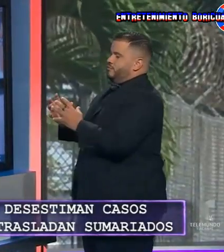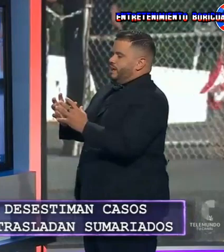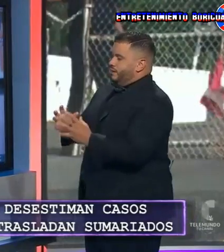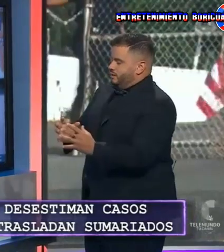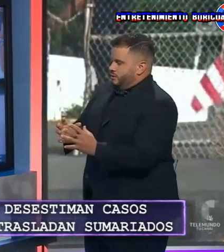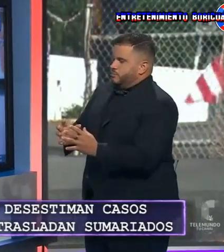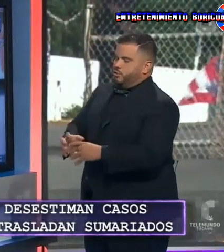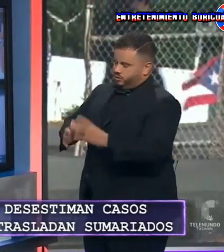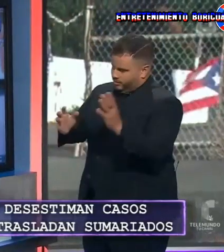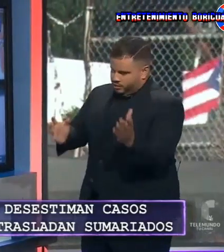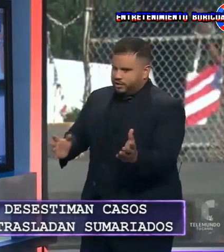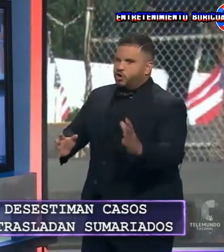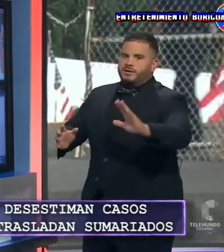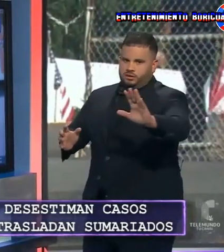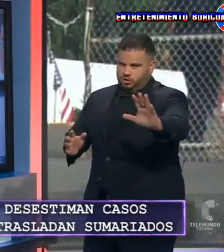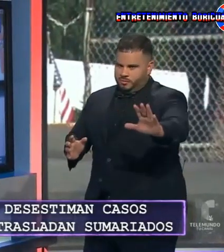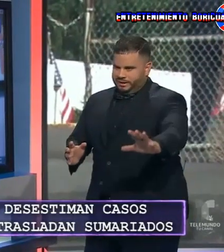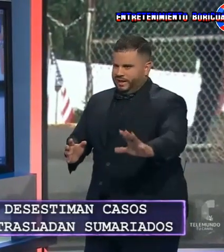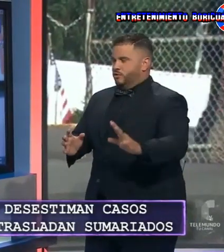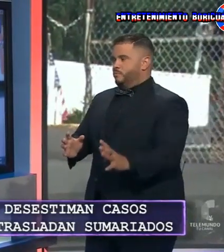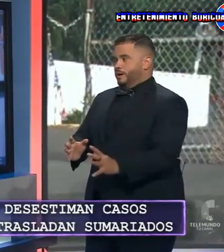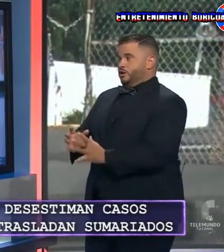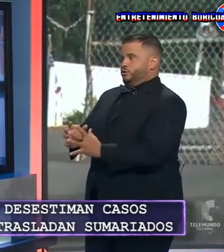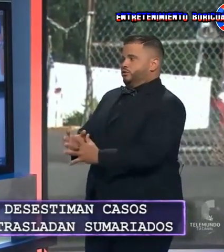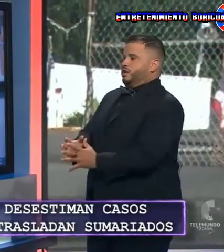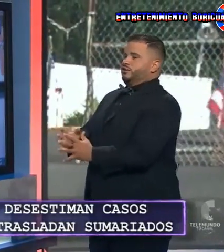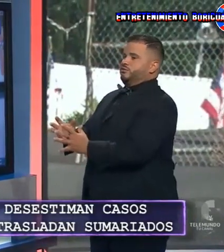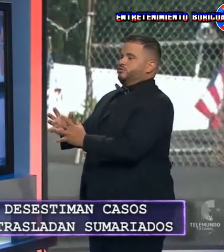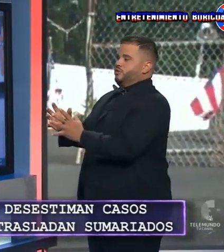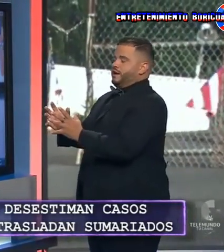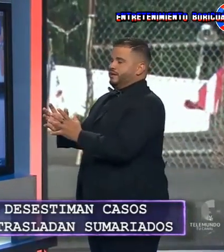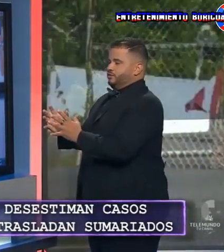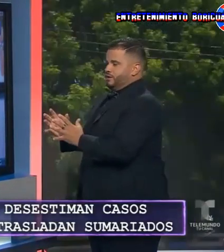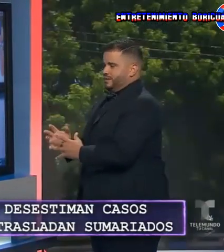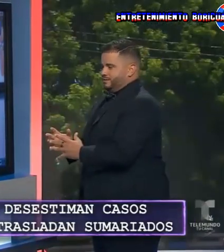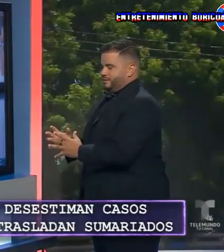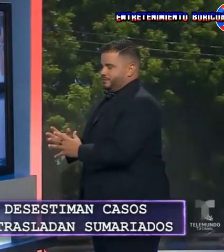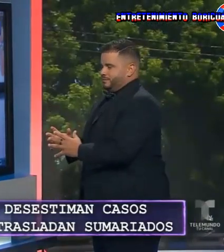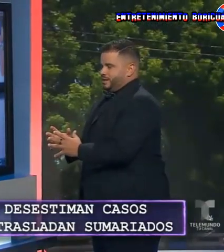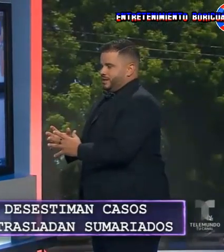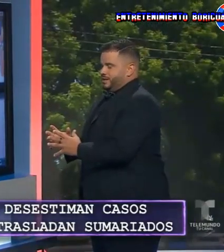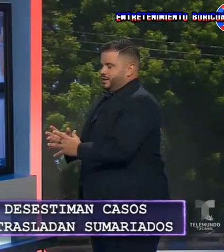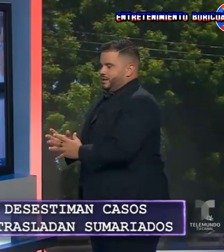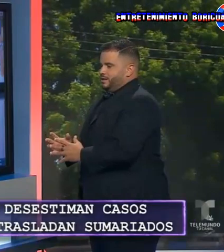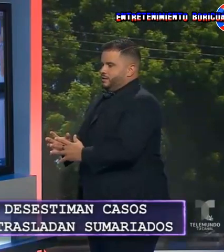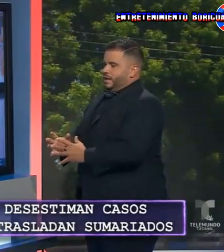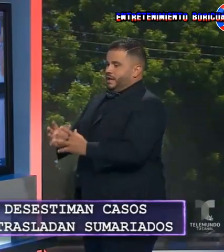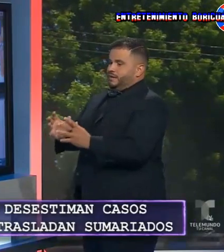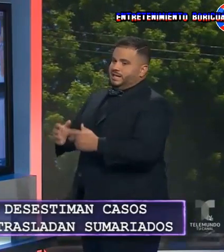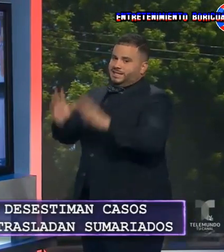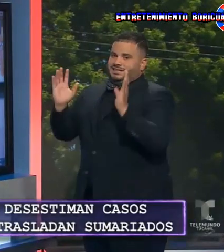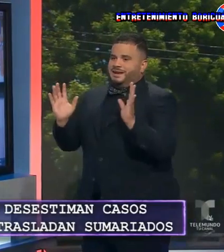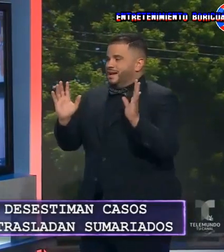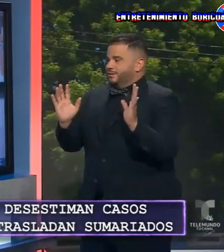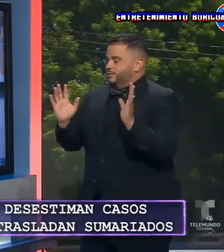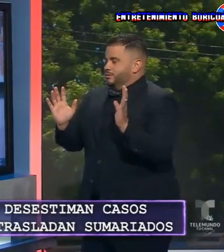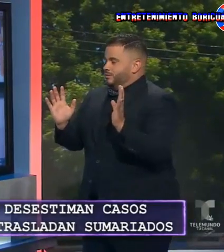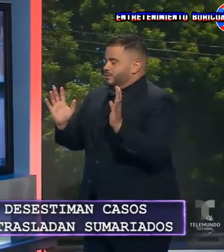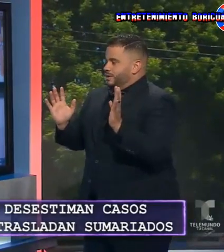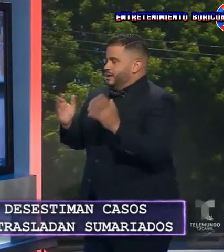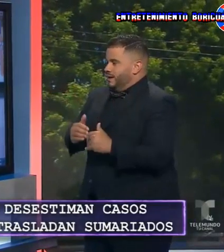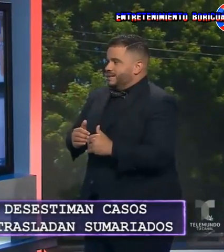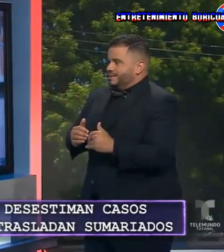al tribunal por temor al COVID, lo comprendemos. Pero entonces la solución a eso es que se desestime el